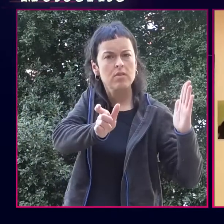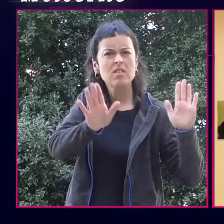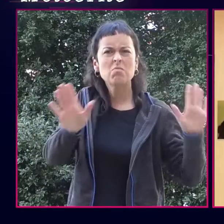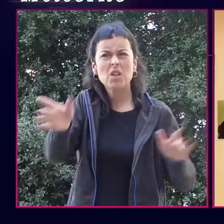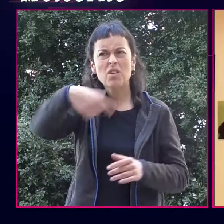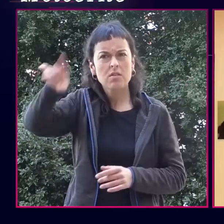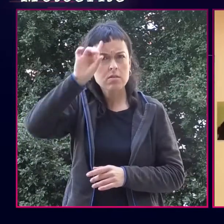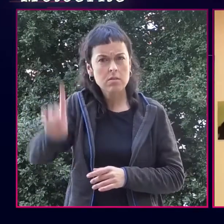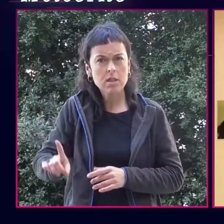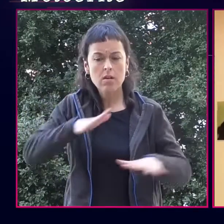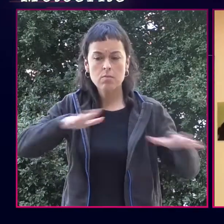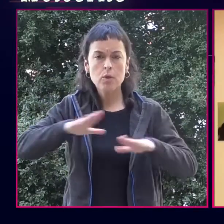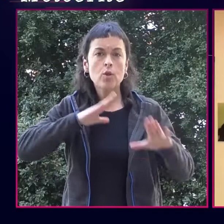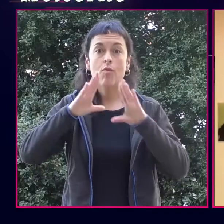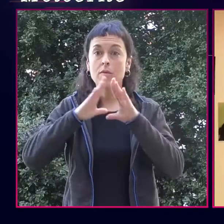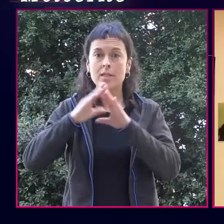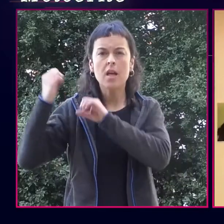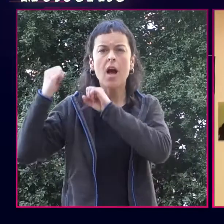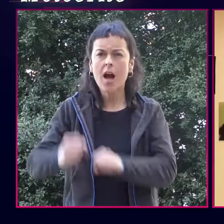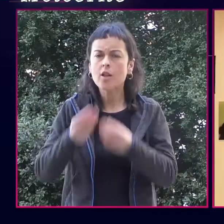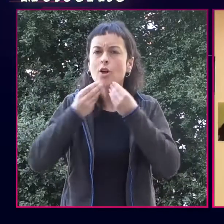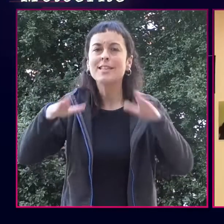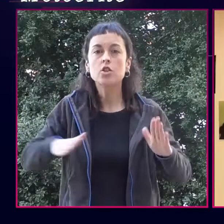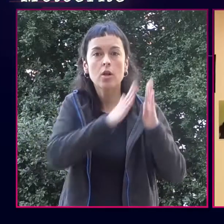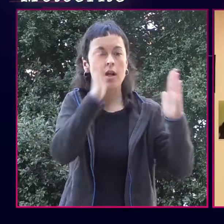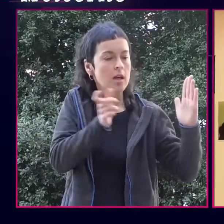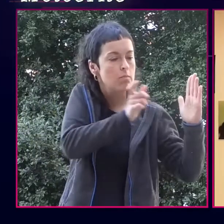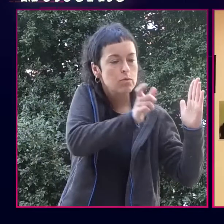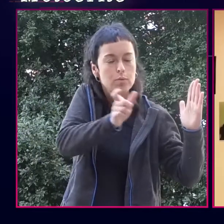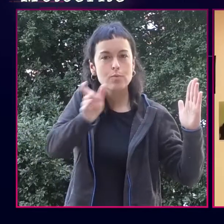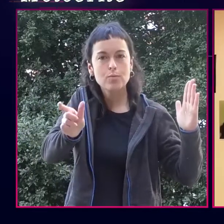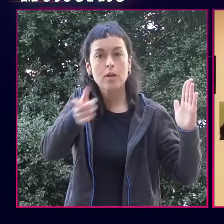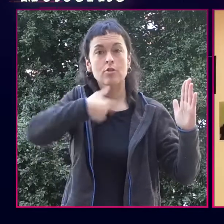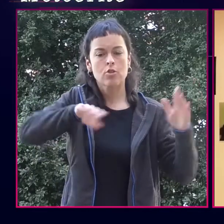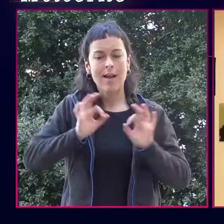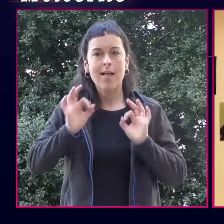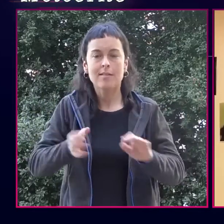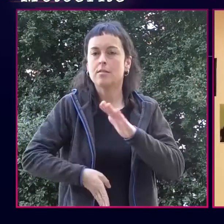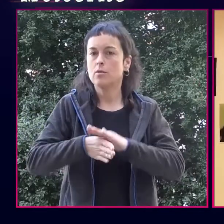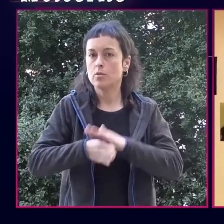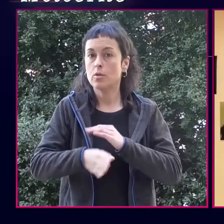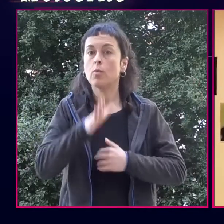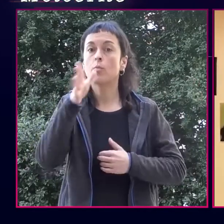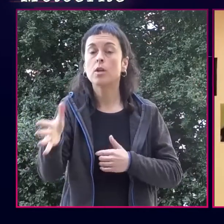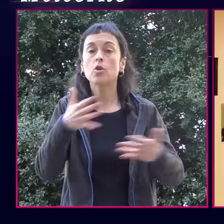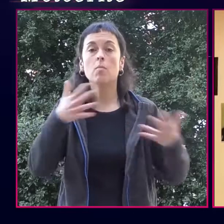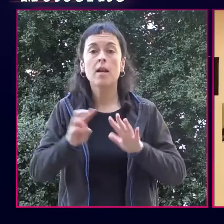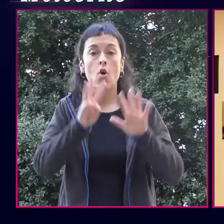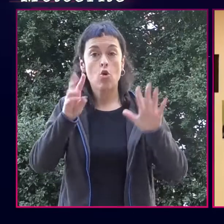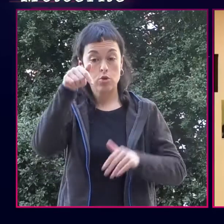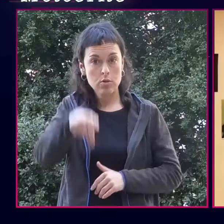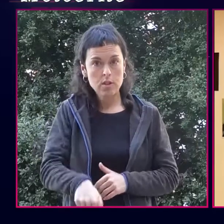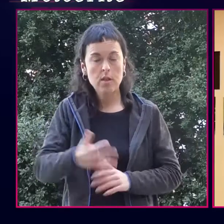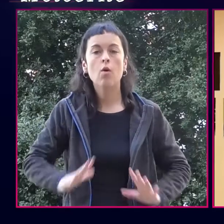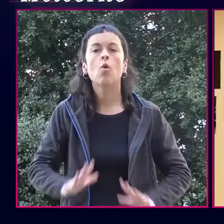que el movimiento feminista lleva haciendo historia décadas. Y así vamos a seguir haciéndolo. Por eso, este 8 de marzo, porque